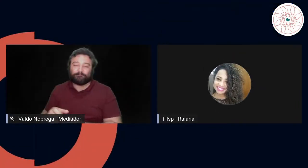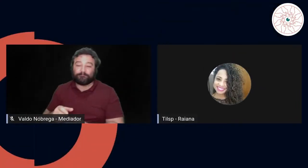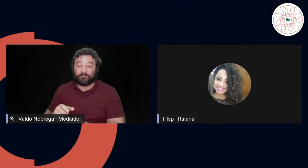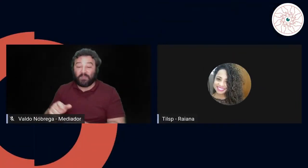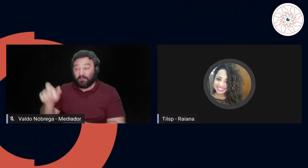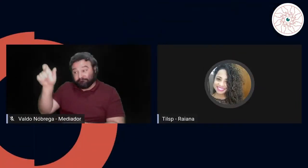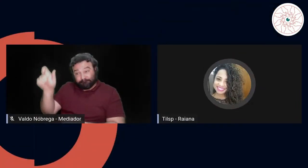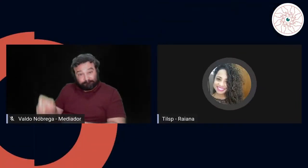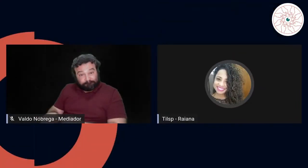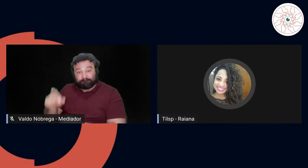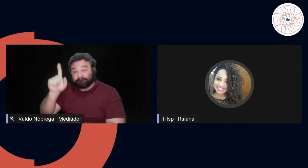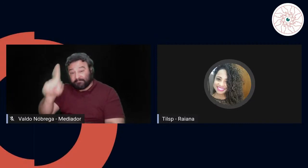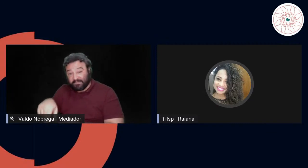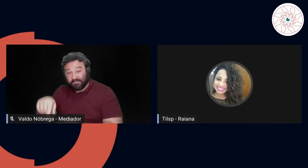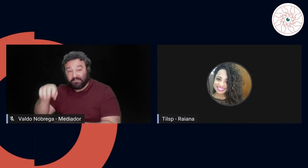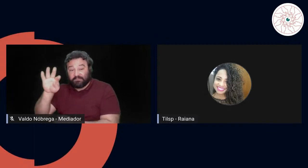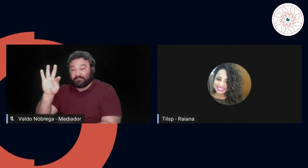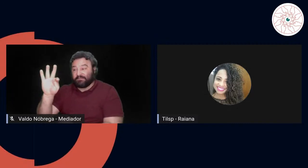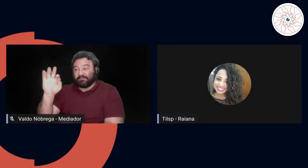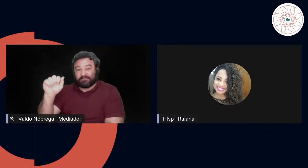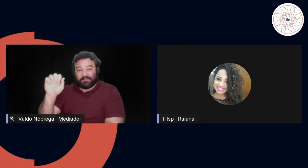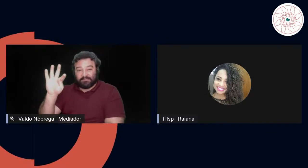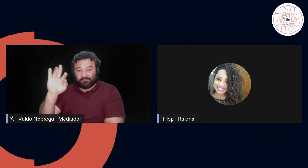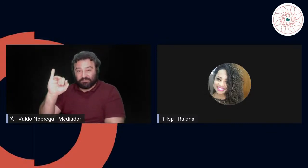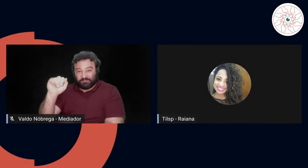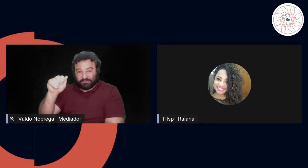convido eh um outro